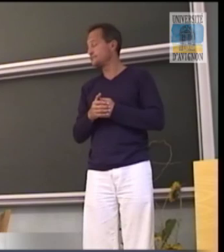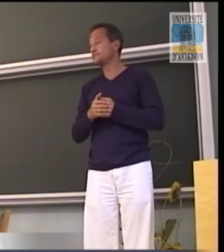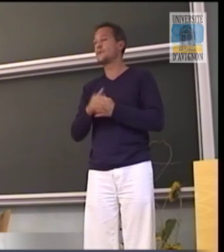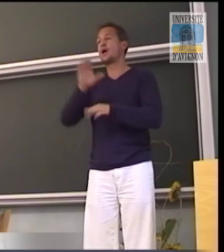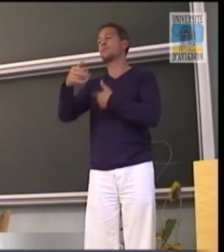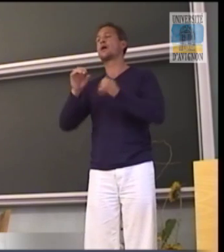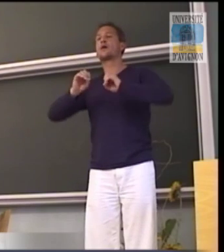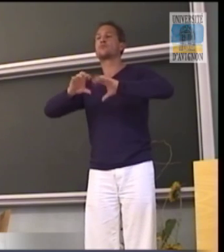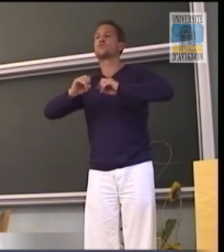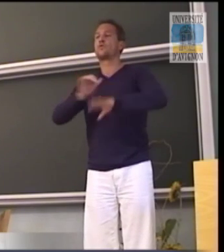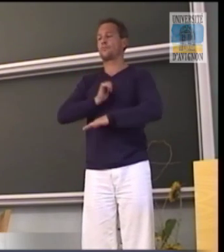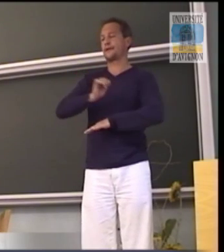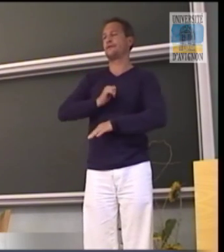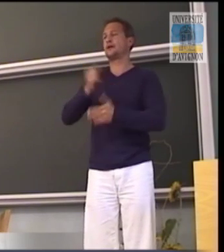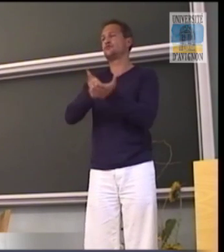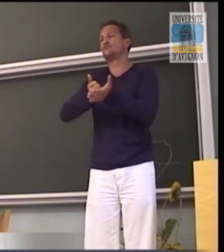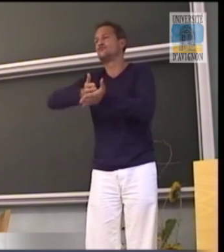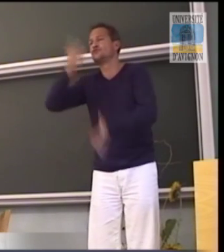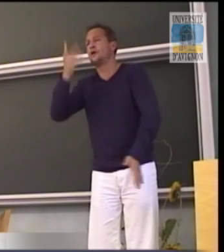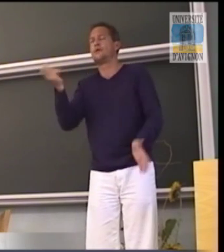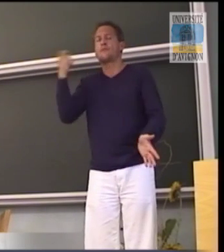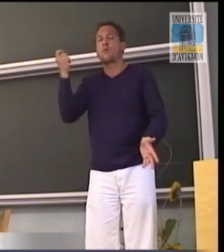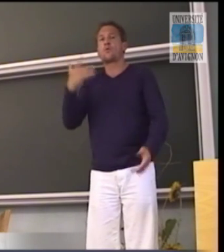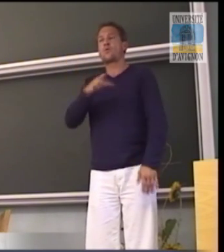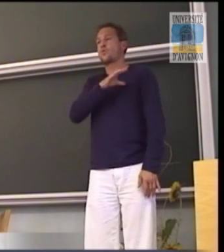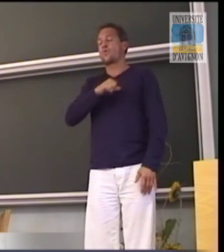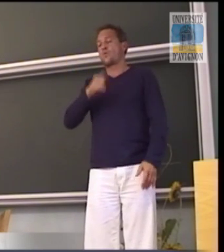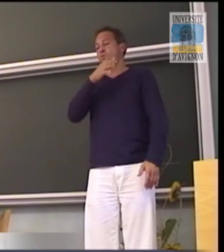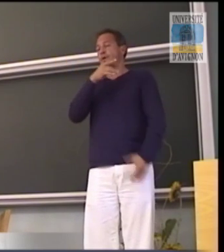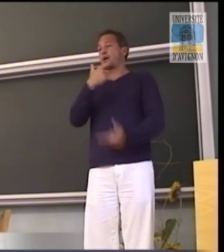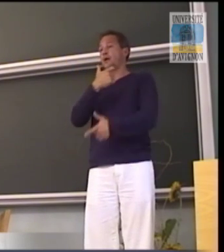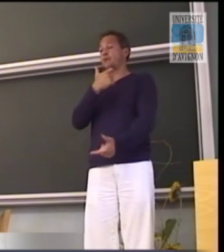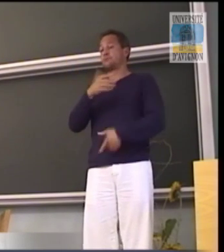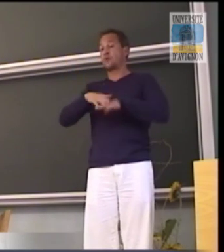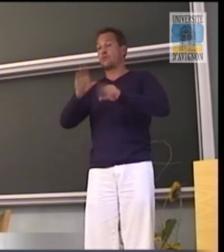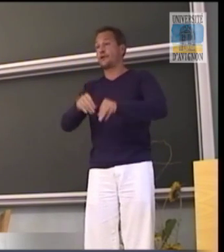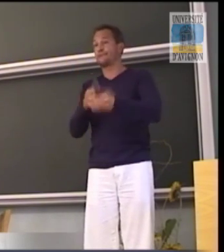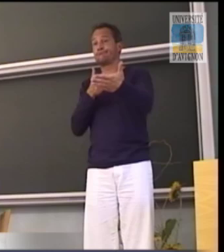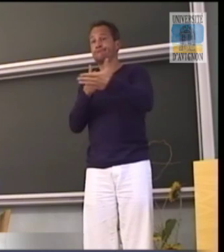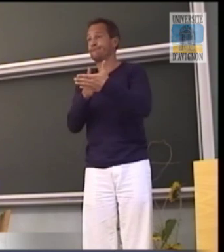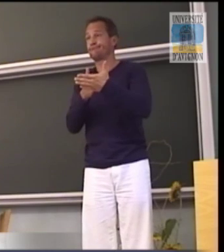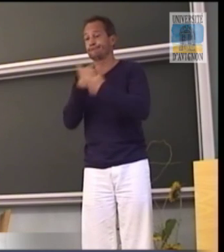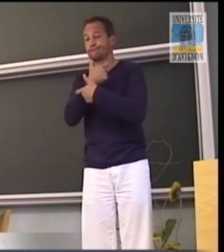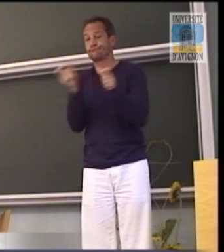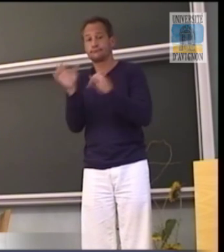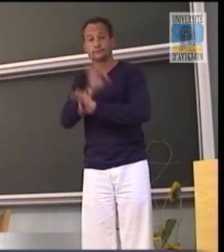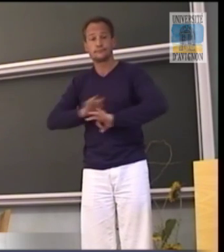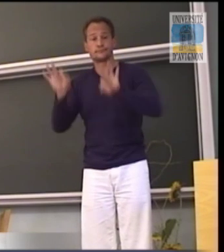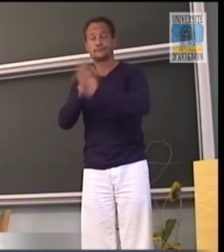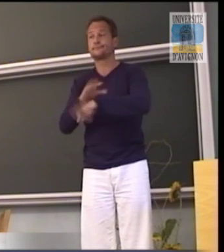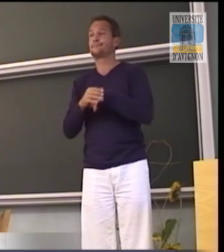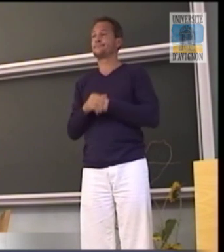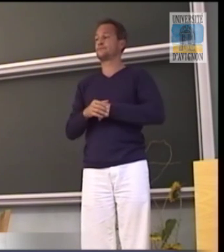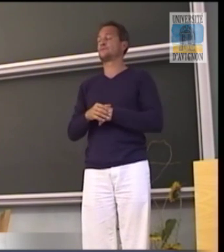tarifs prohibitifs et je dirais locaux inaccessibles. Alors on a dit à la ville de Paris, vous avez une volonté